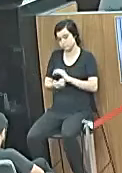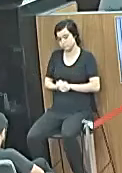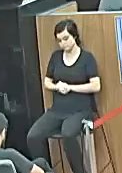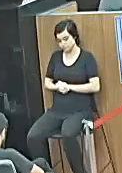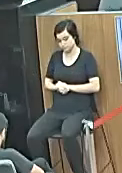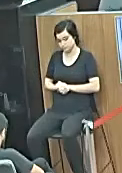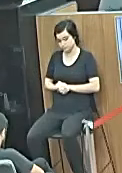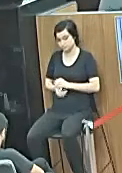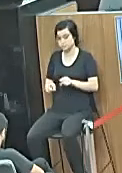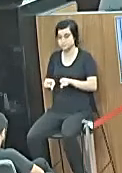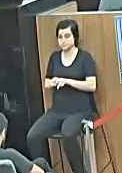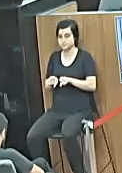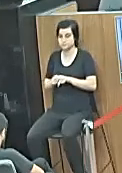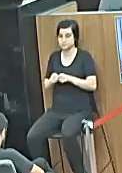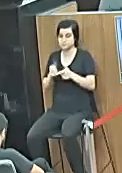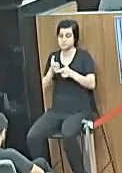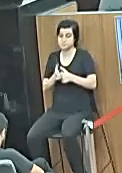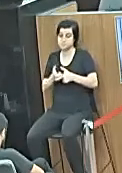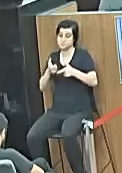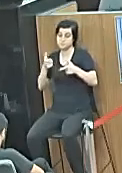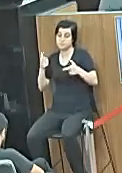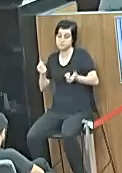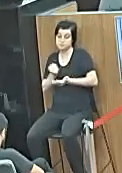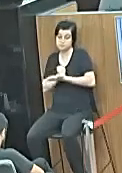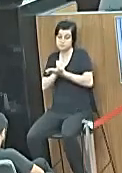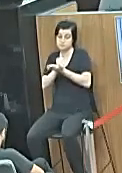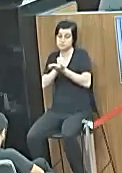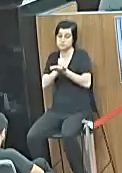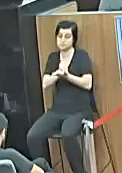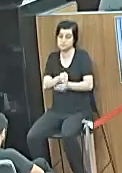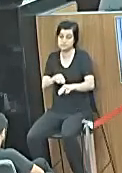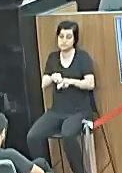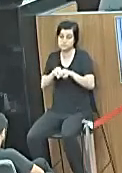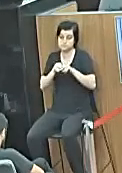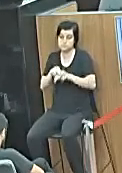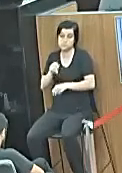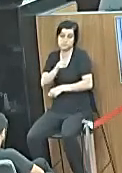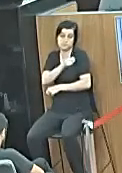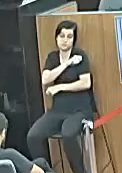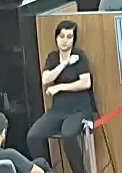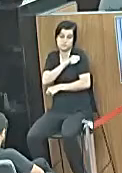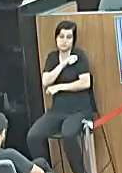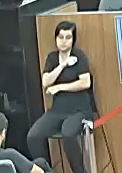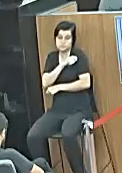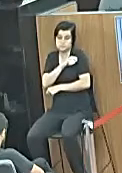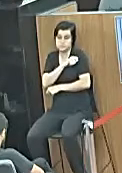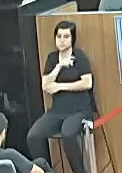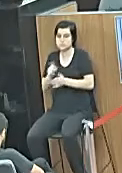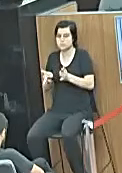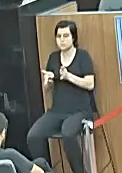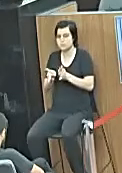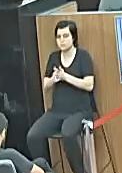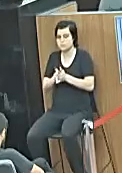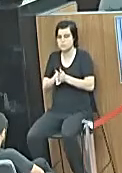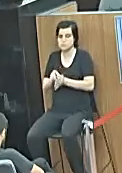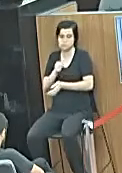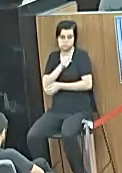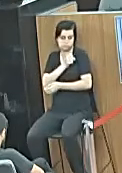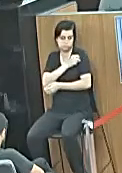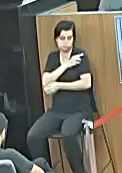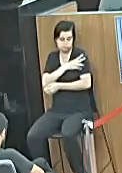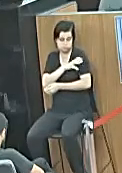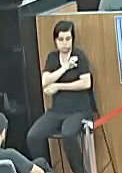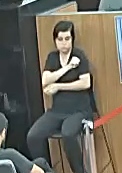ainda ampliar a cobertura em razão do número de alunos de ensino fundamental médio e técnico